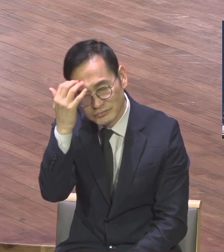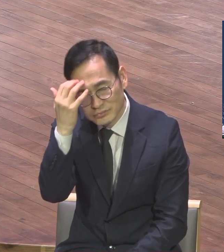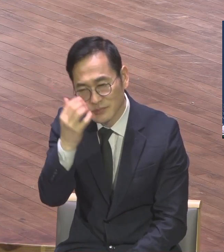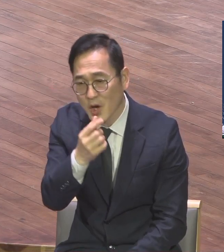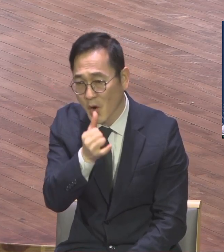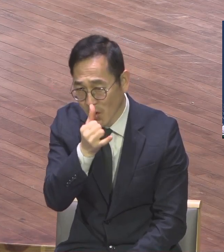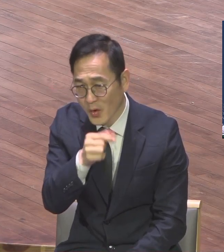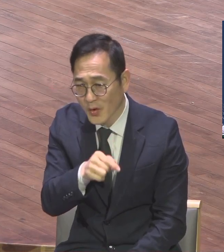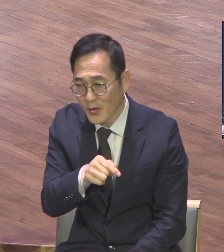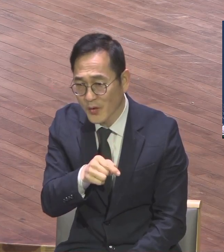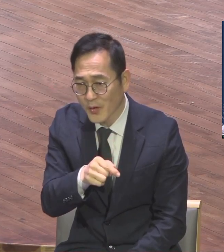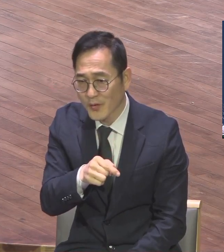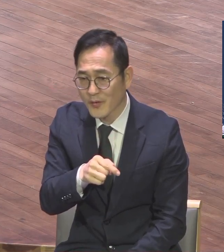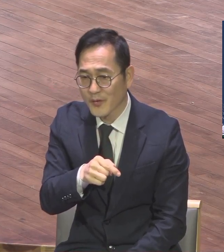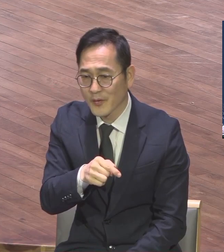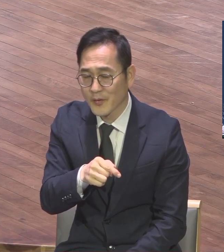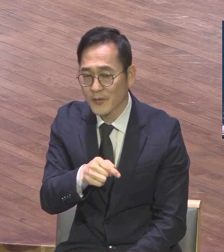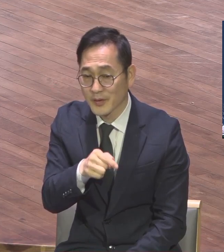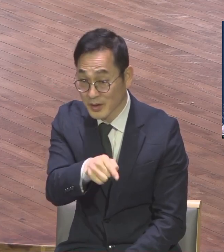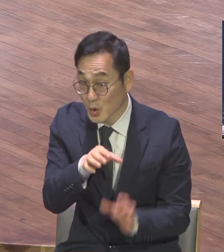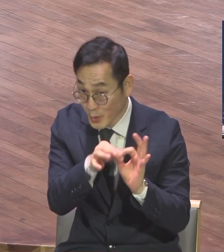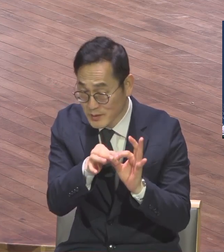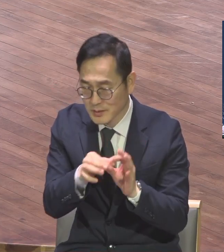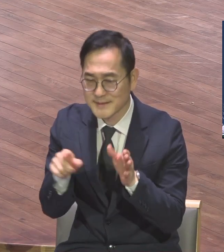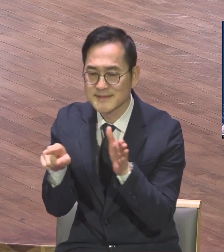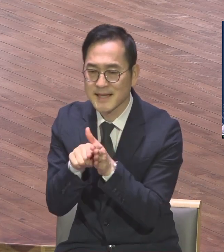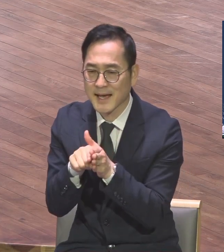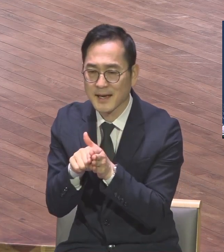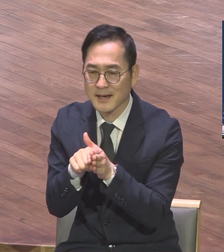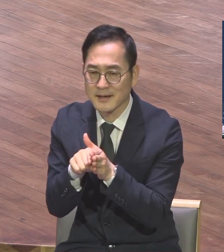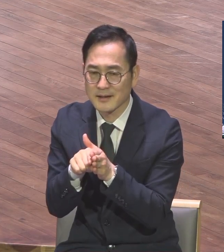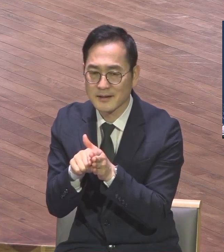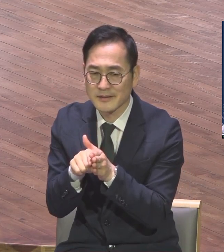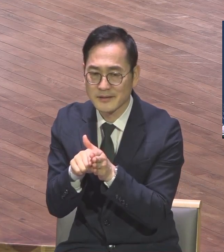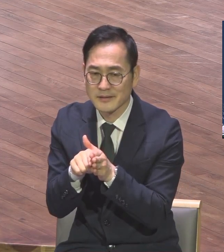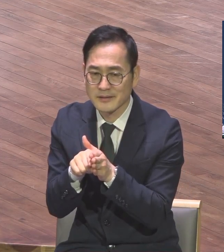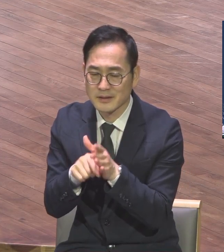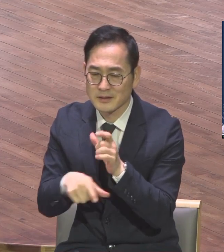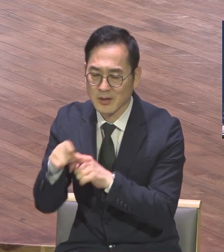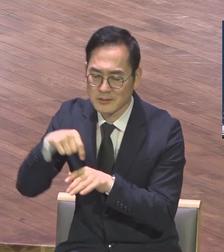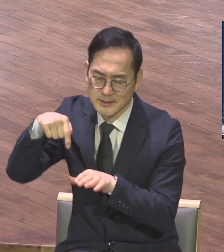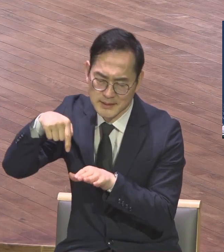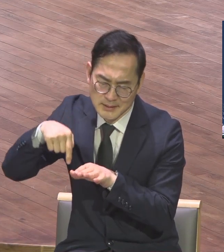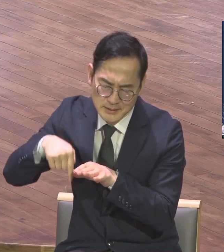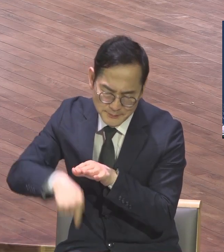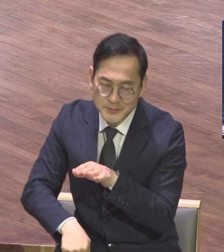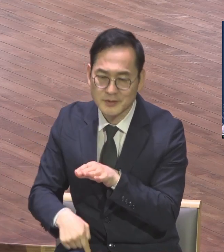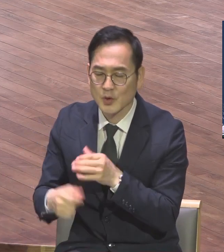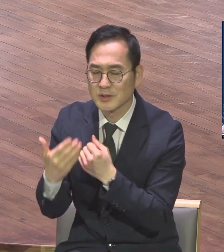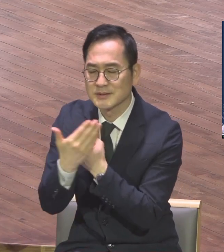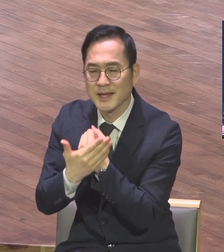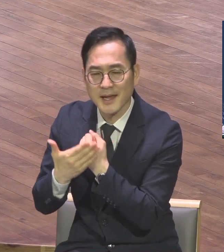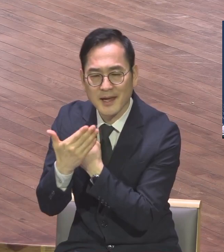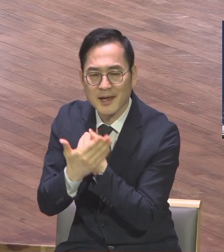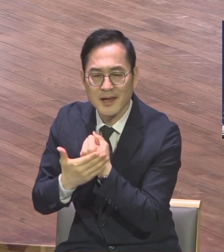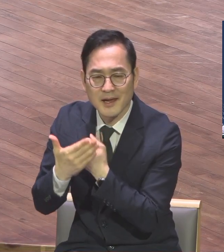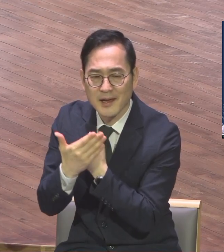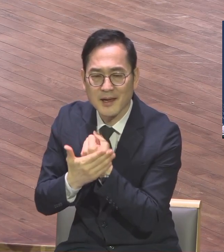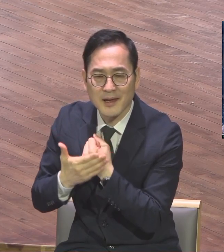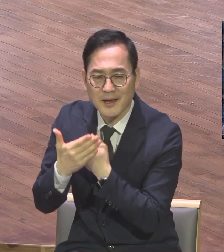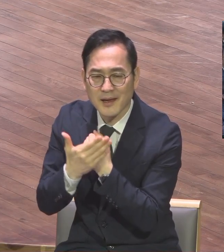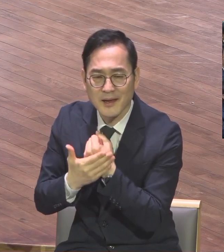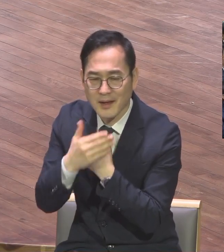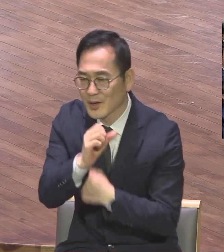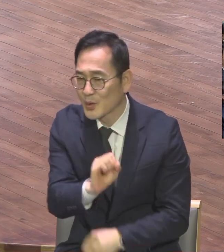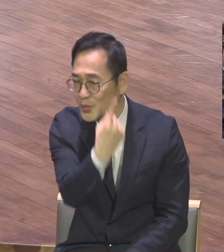우리의 인생을 더 깊고 더 풍부한 은혜의 자리로 인도하는 첩경이 되기도